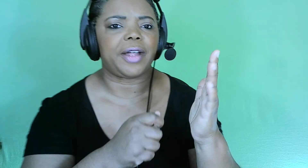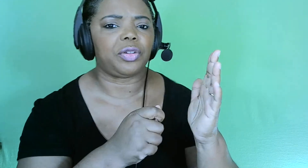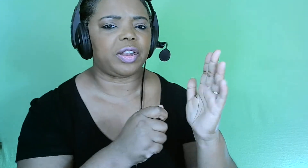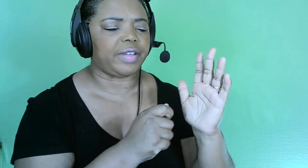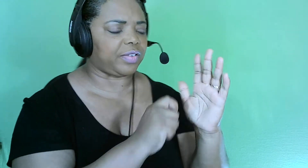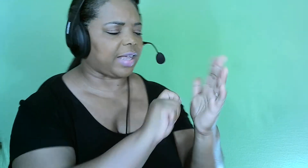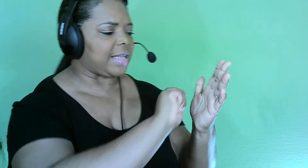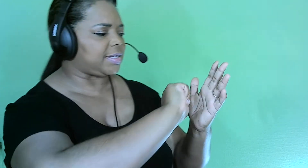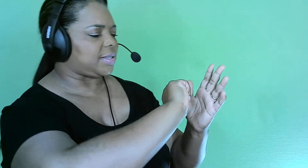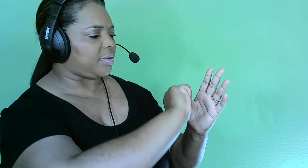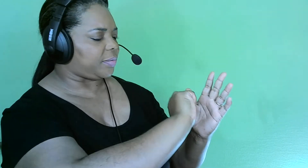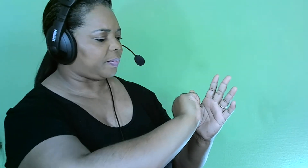Certo? Ele vai ficar assim,